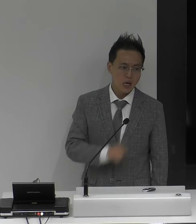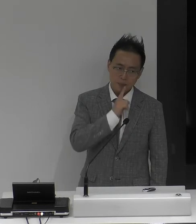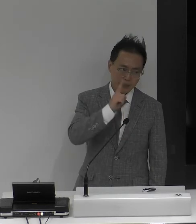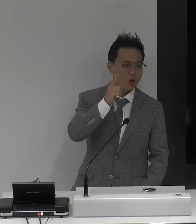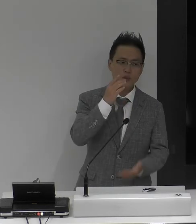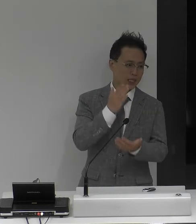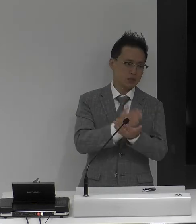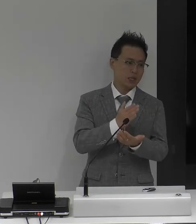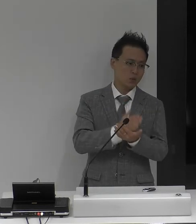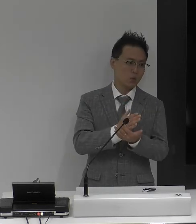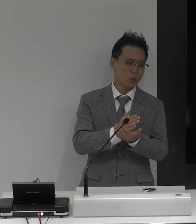말로만 하지 말고